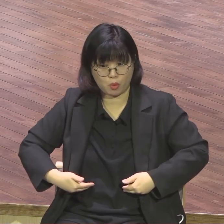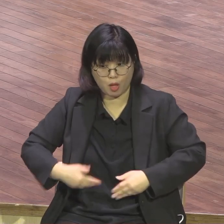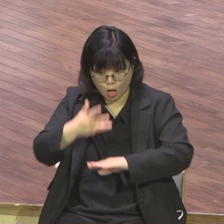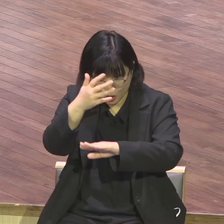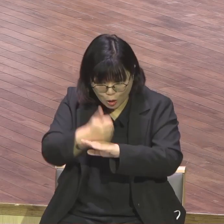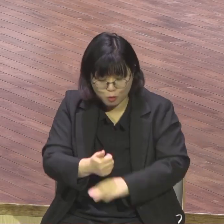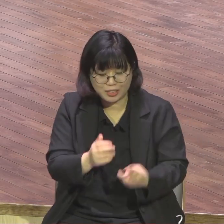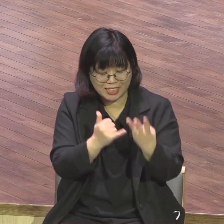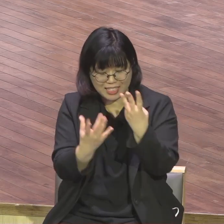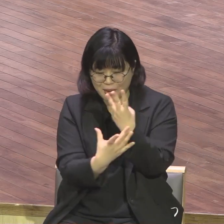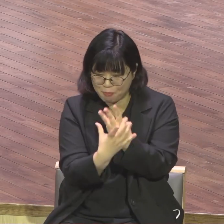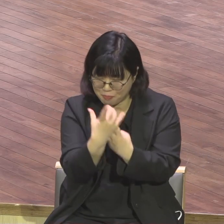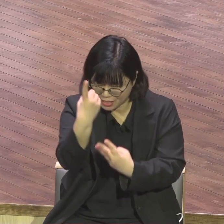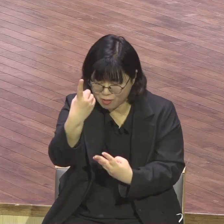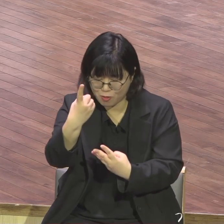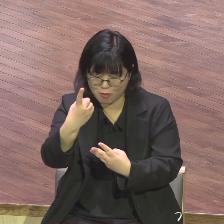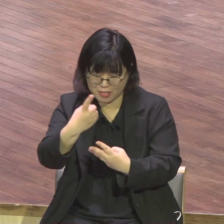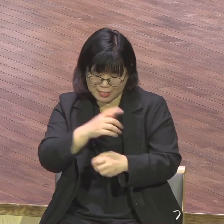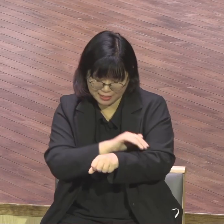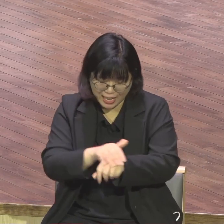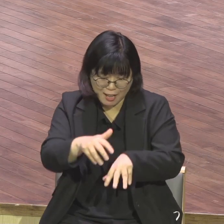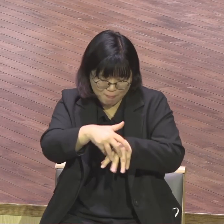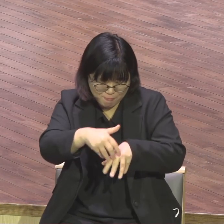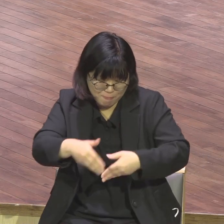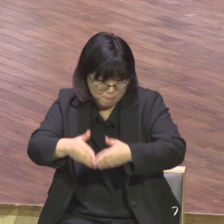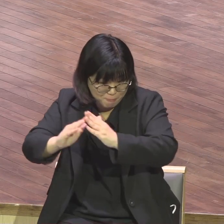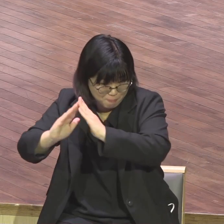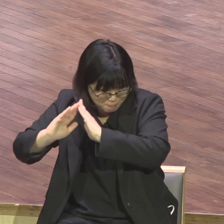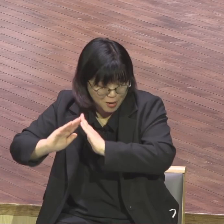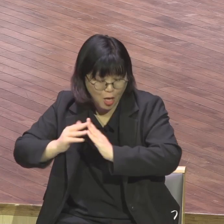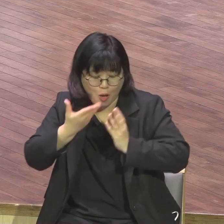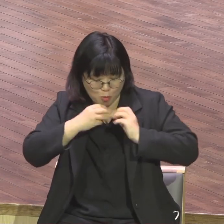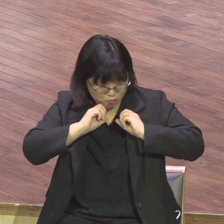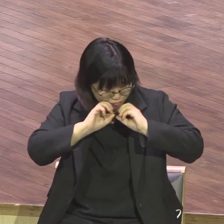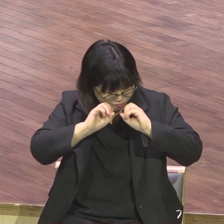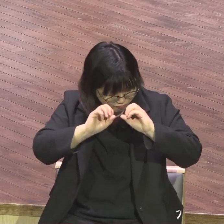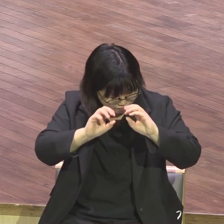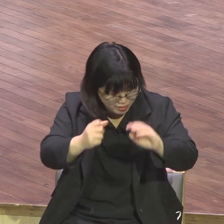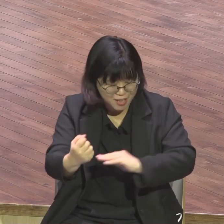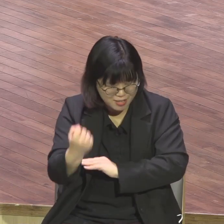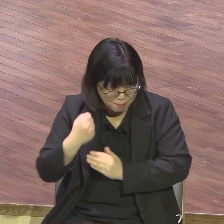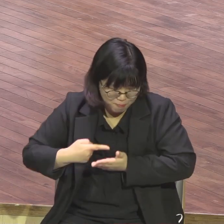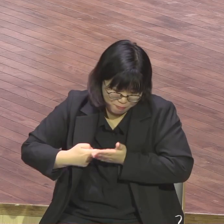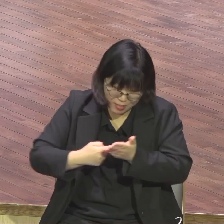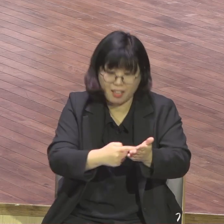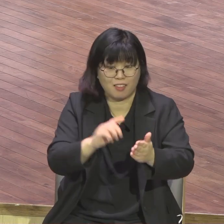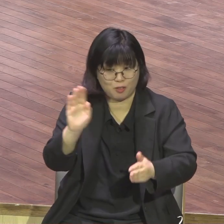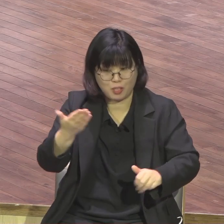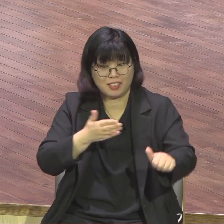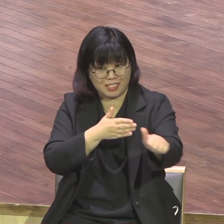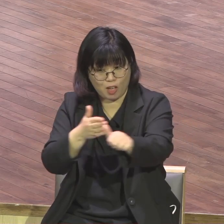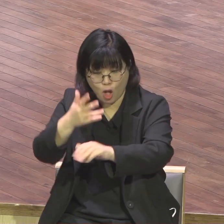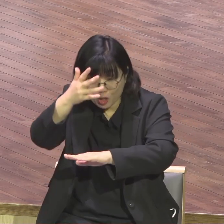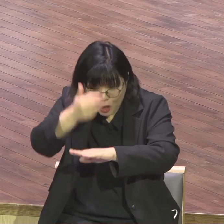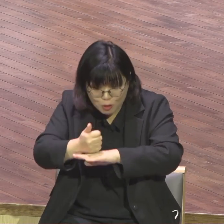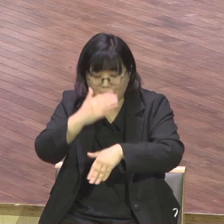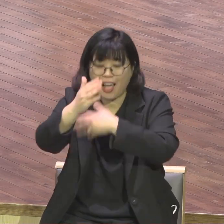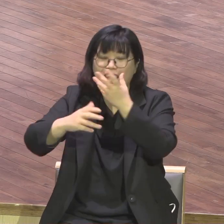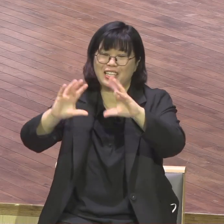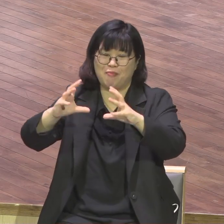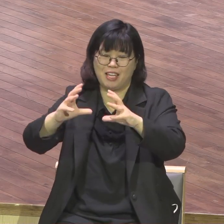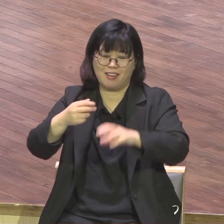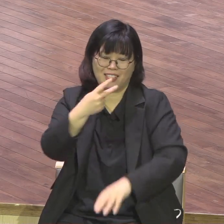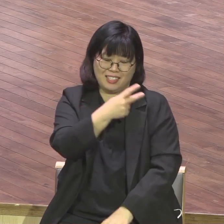시켜 나가시길 바랍니다. 그래서 사도 바울과 에바브로디도 디모데와 같이 삼일조 이루어서 하나님 나라 237 나라